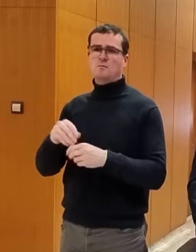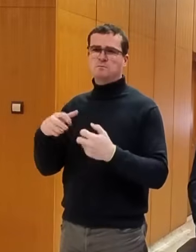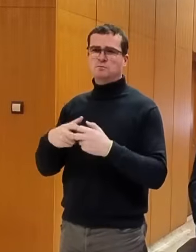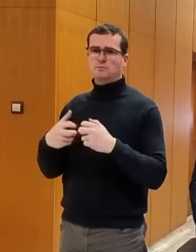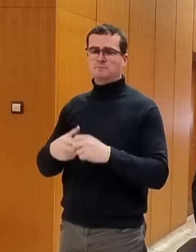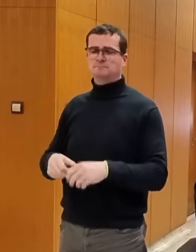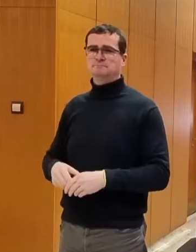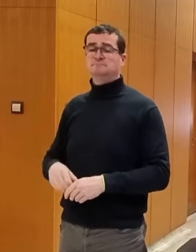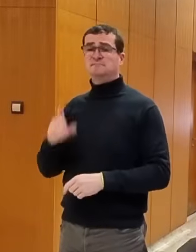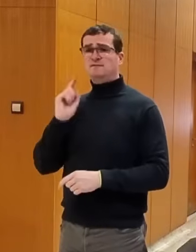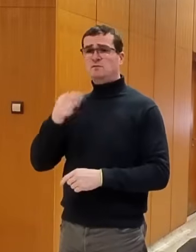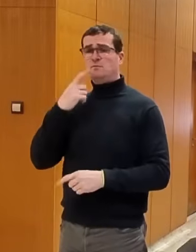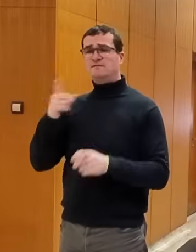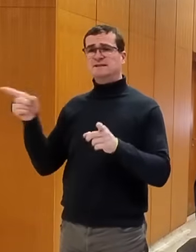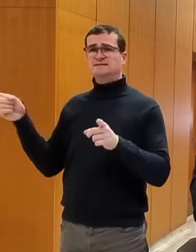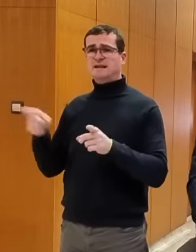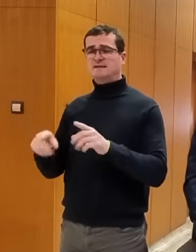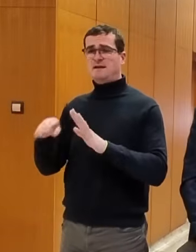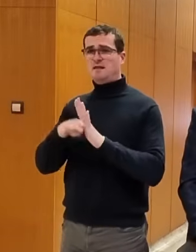problém.